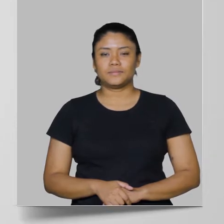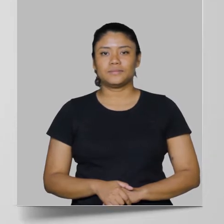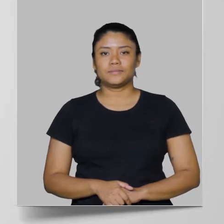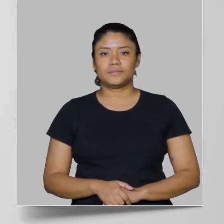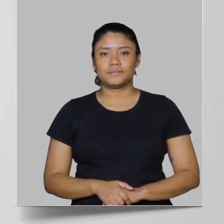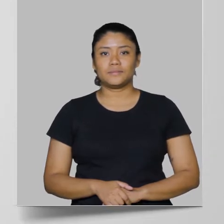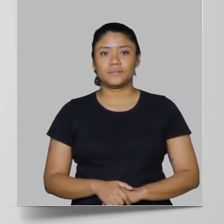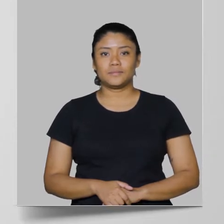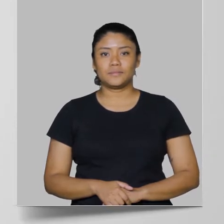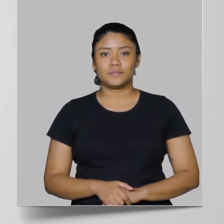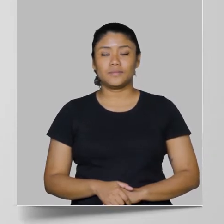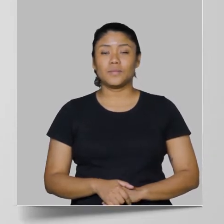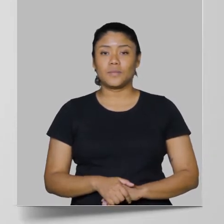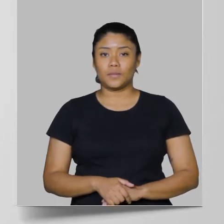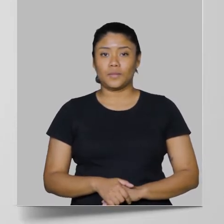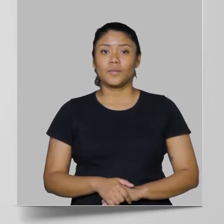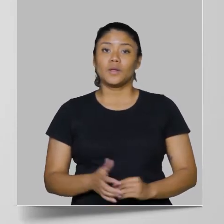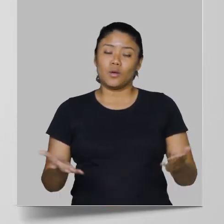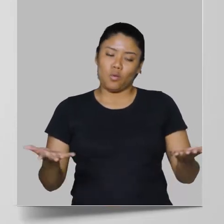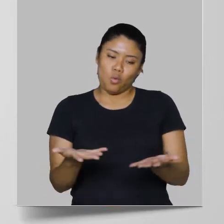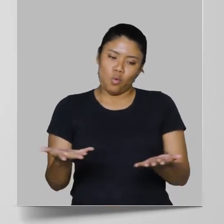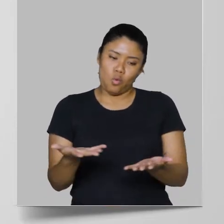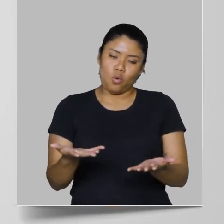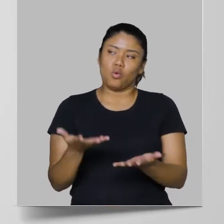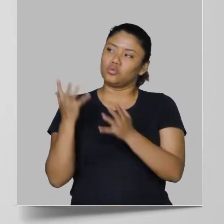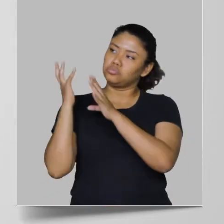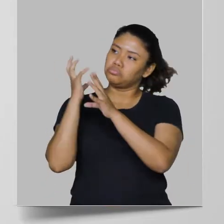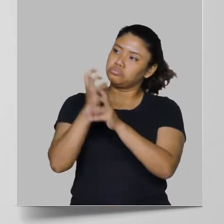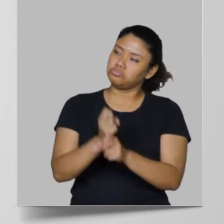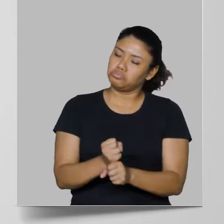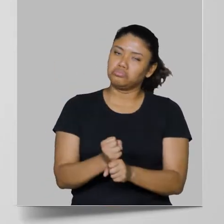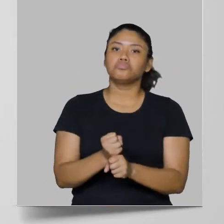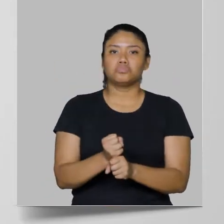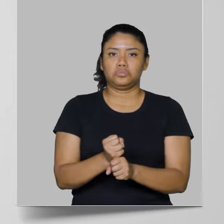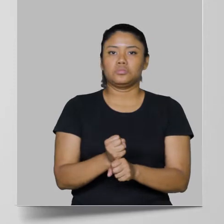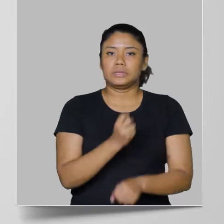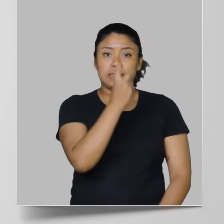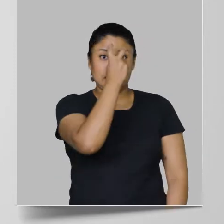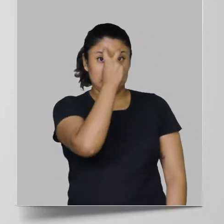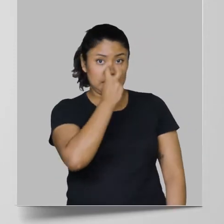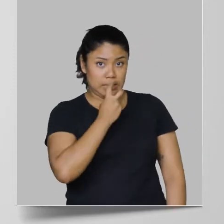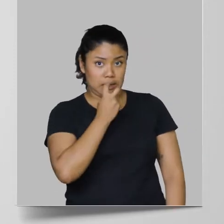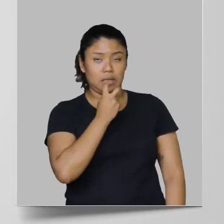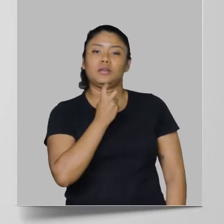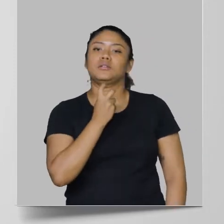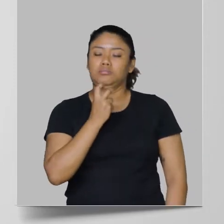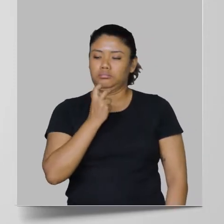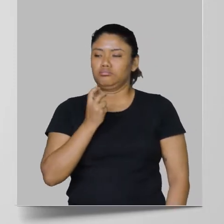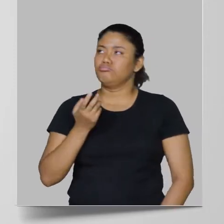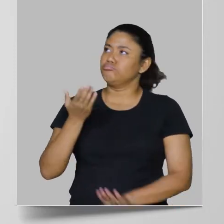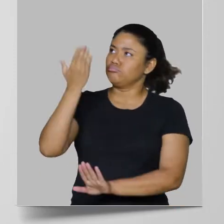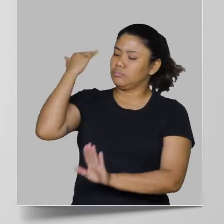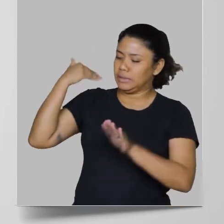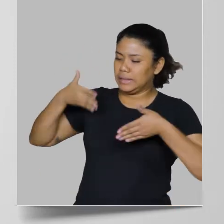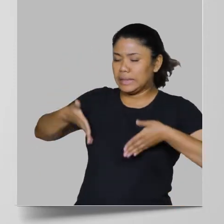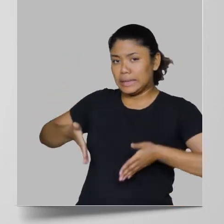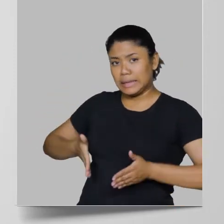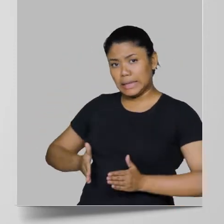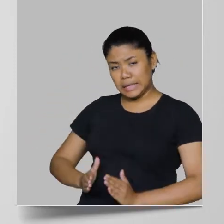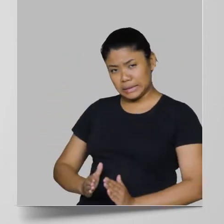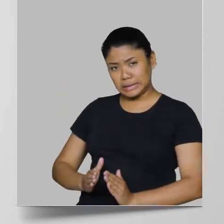Atualmente eu sou cega total, né? Eu já nasci com uma deficiência, eu era baixa